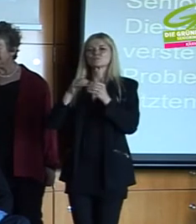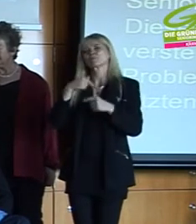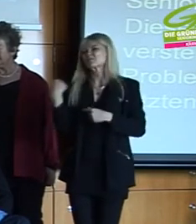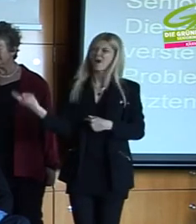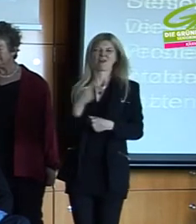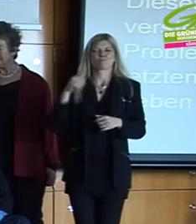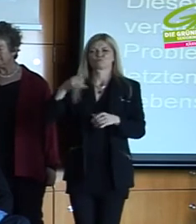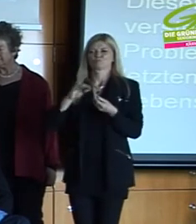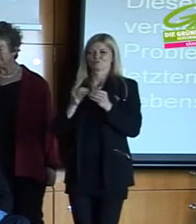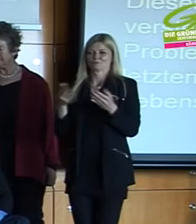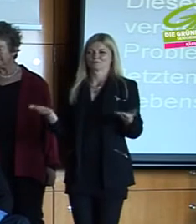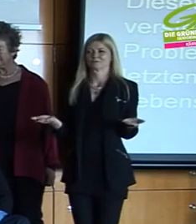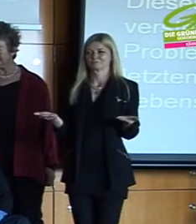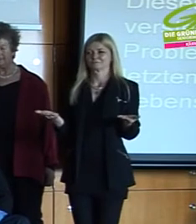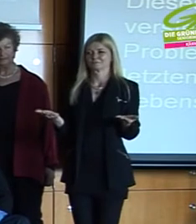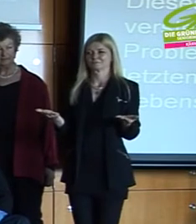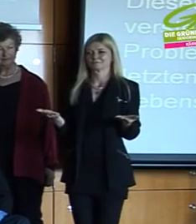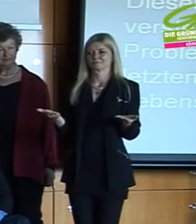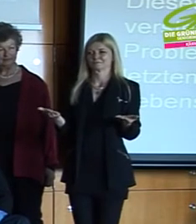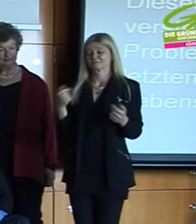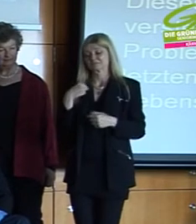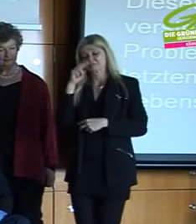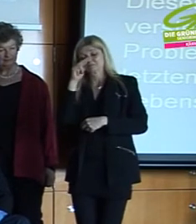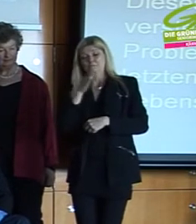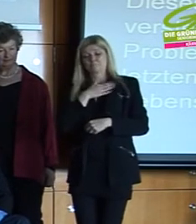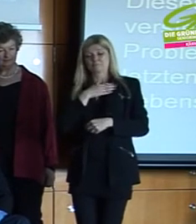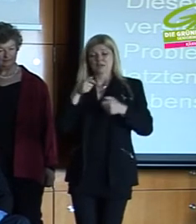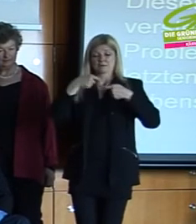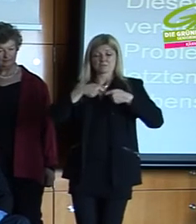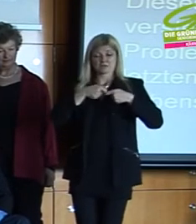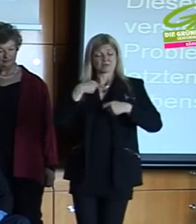müssen. Ich sehe das bei meinen Mitgliedern immer wieder.